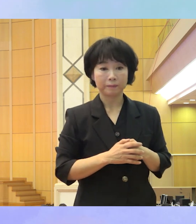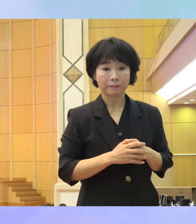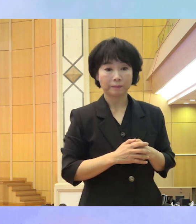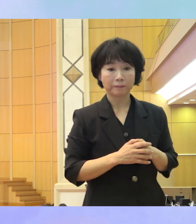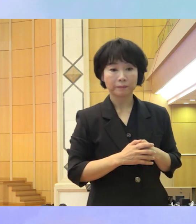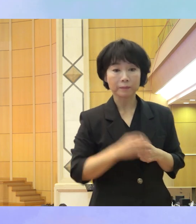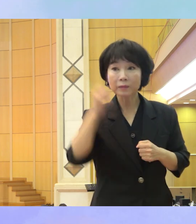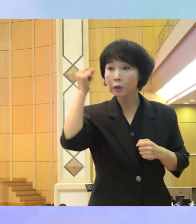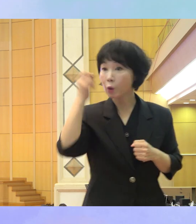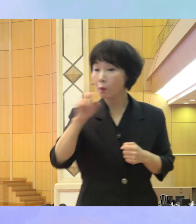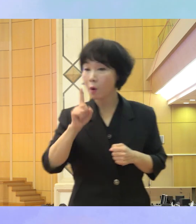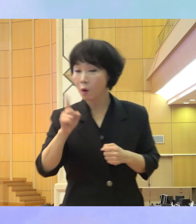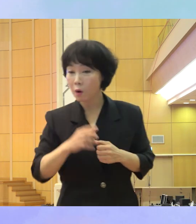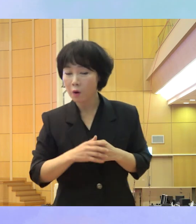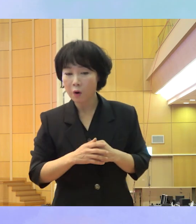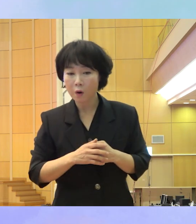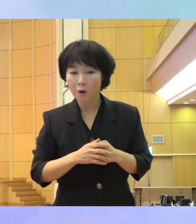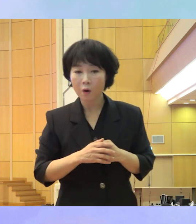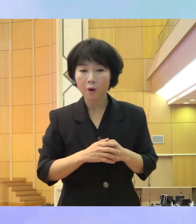그리고